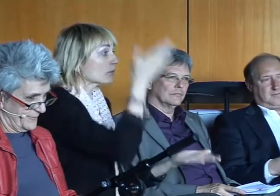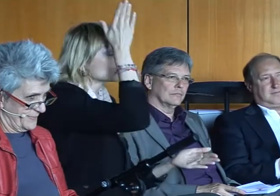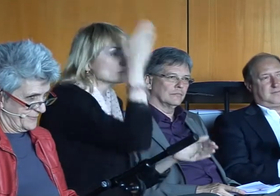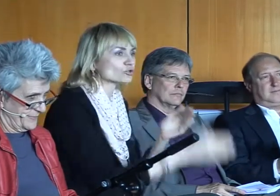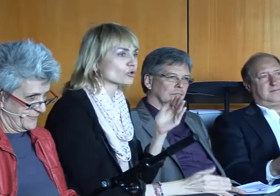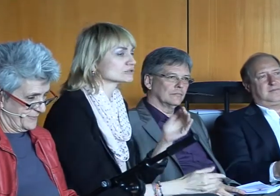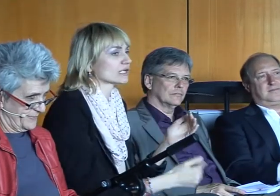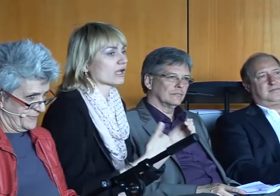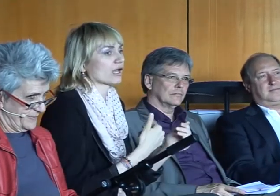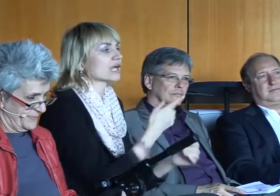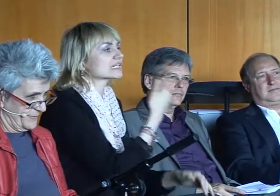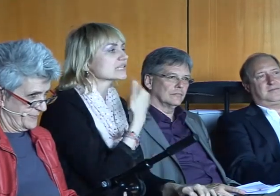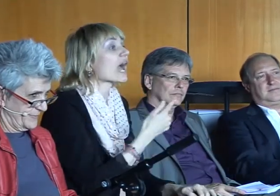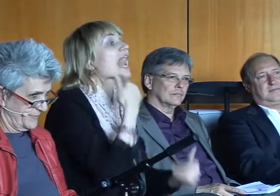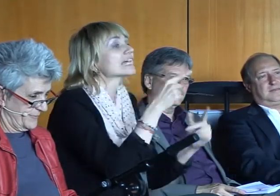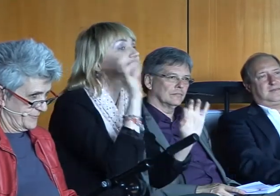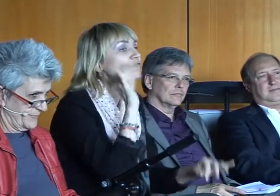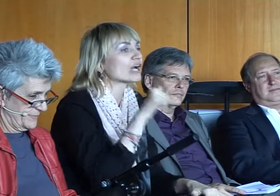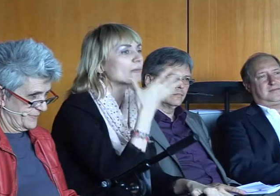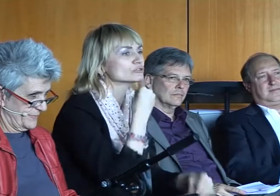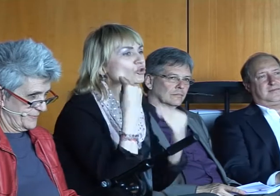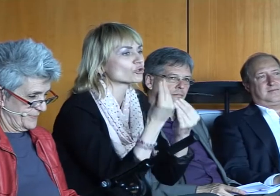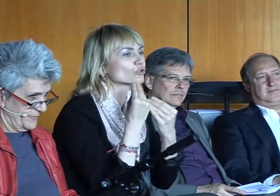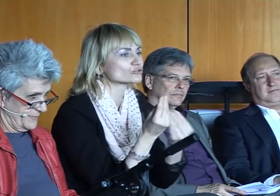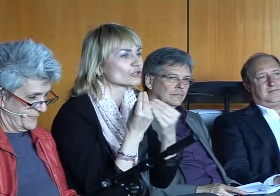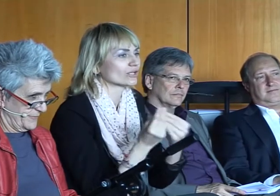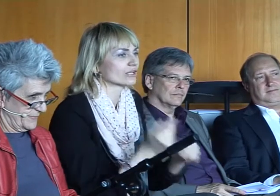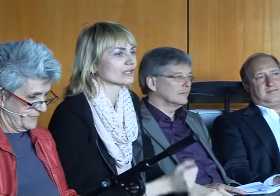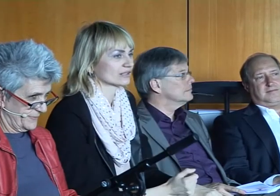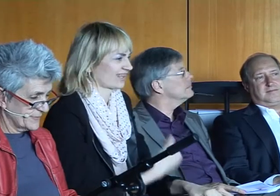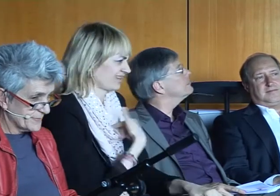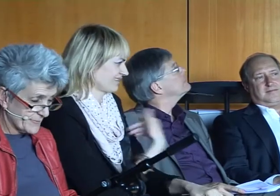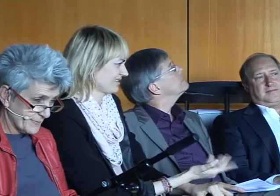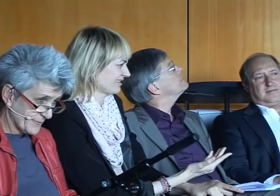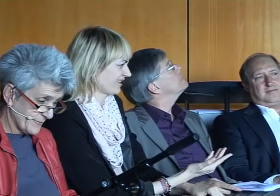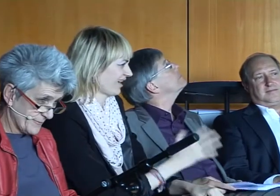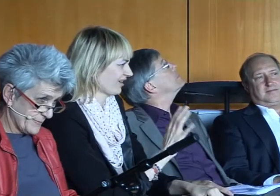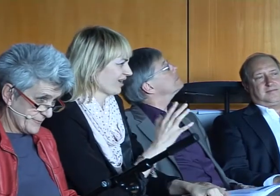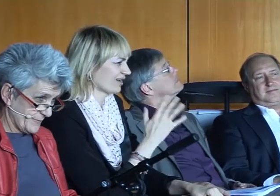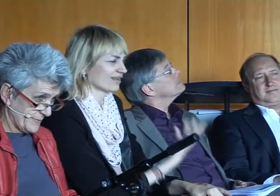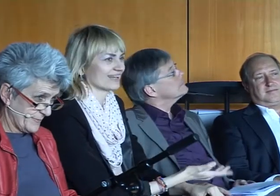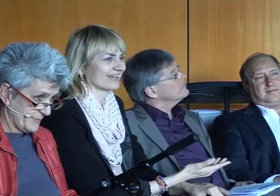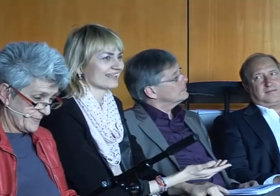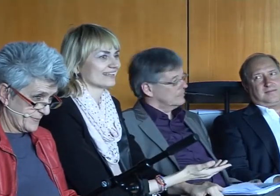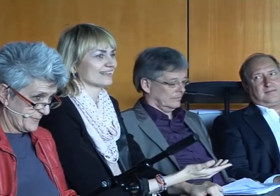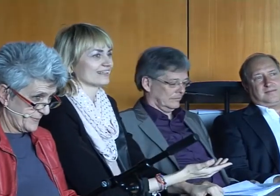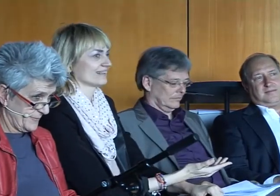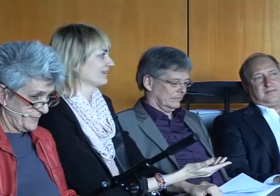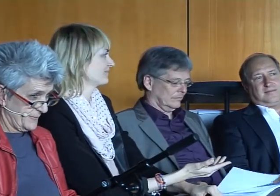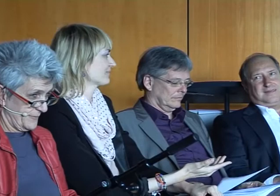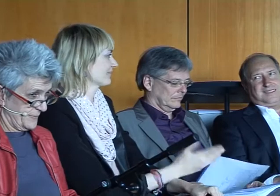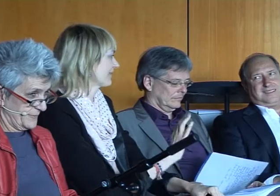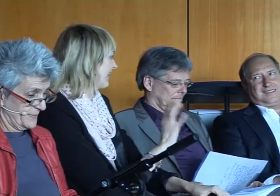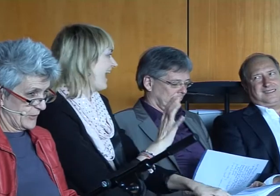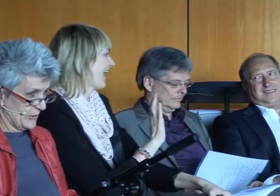ist, Report. Wir telefonieren hin und her, und ganz zum Schluss sagt die Dame doch tatsächlich, bitte lassen Sie die Frau Jarmer noch schön